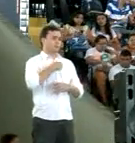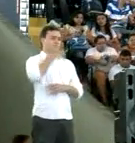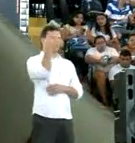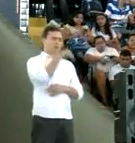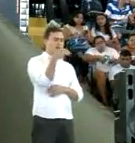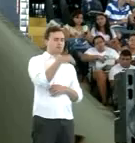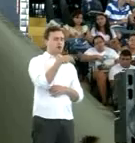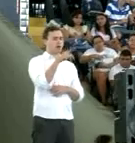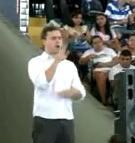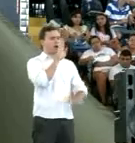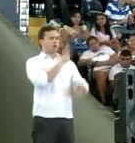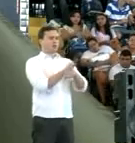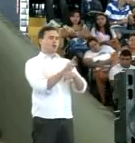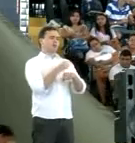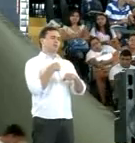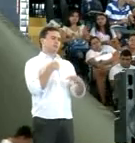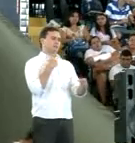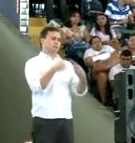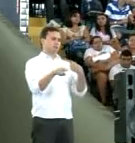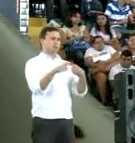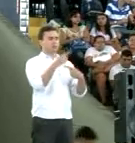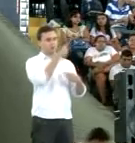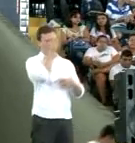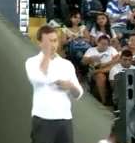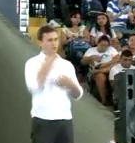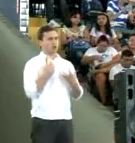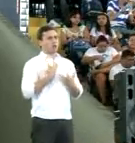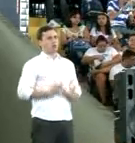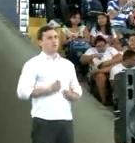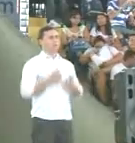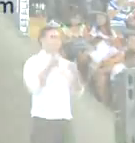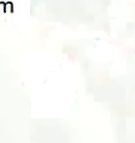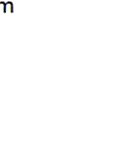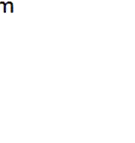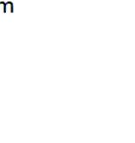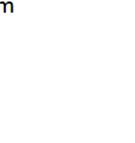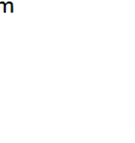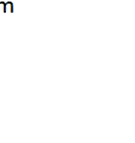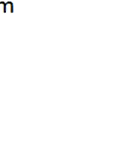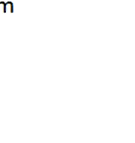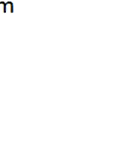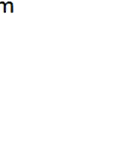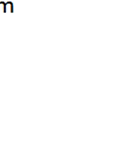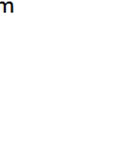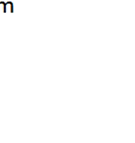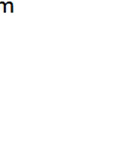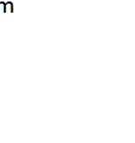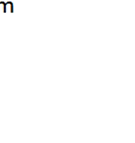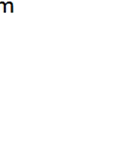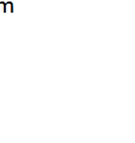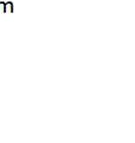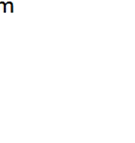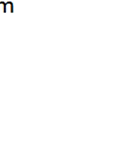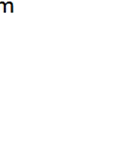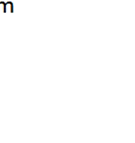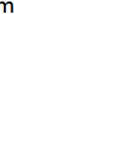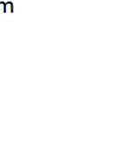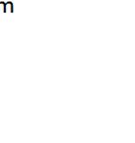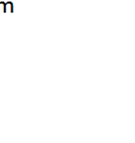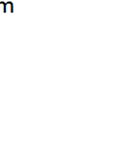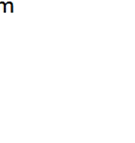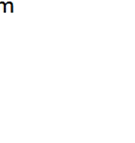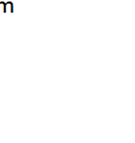de se concentrar, mas vai dar certo. Pensa um pouco. Quando eu começo falando de 15% de